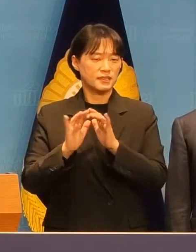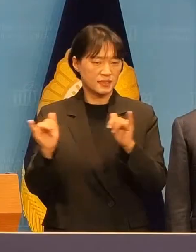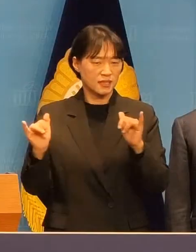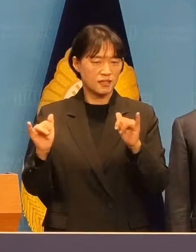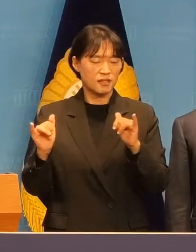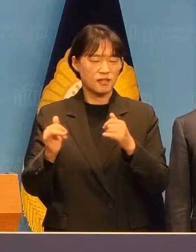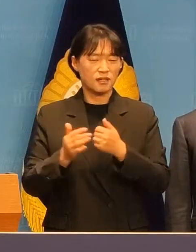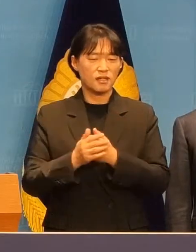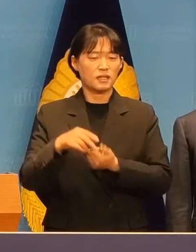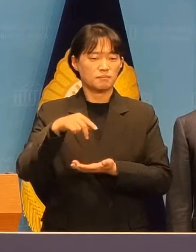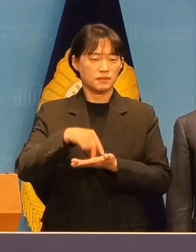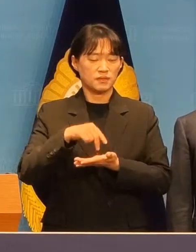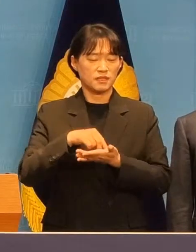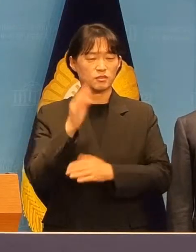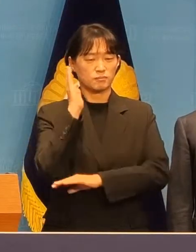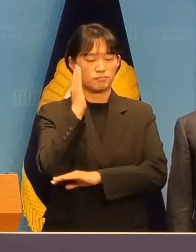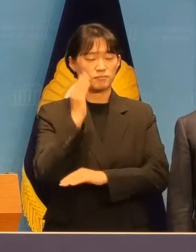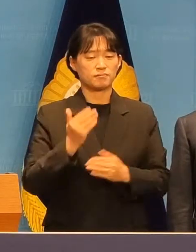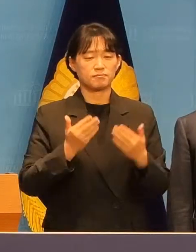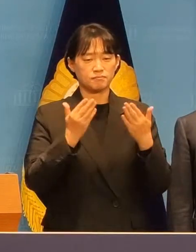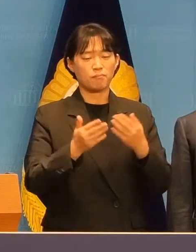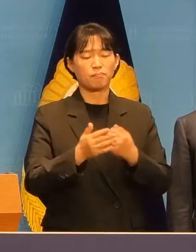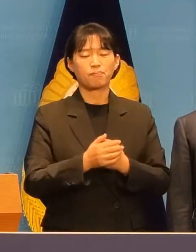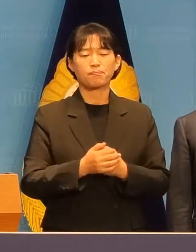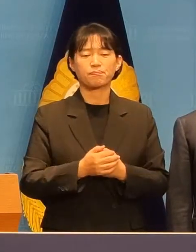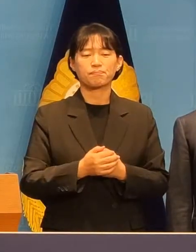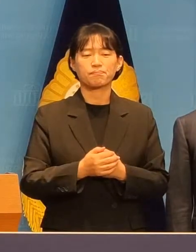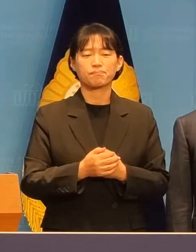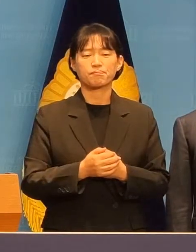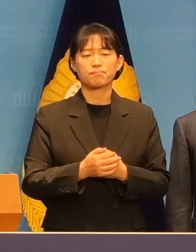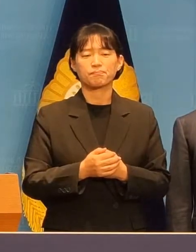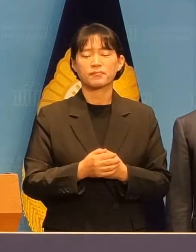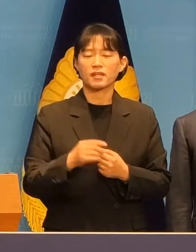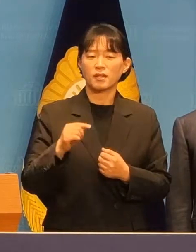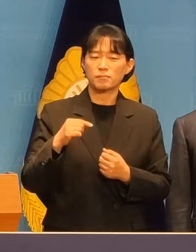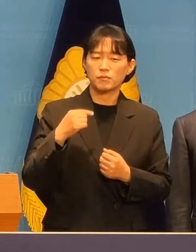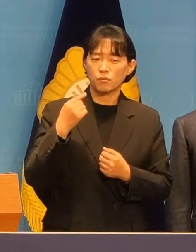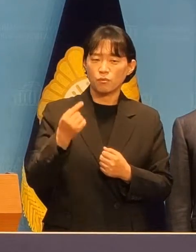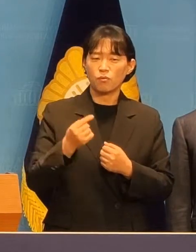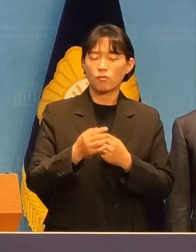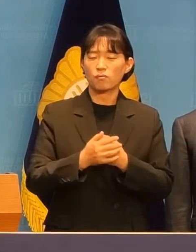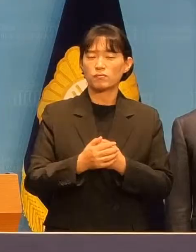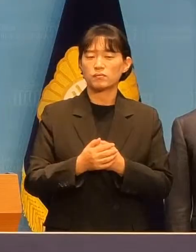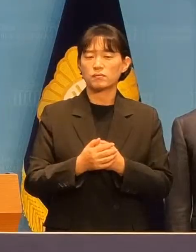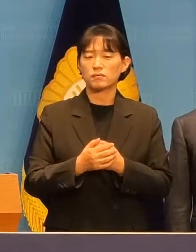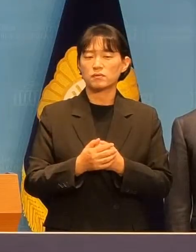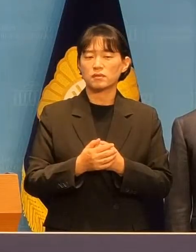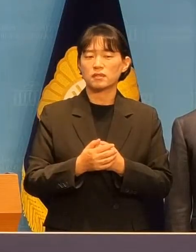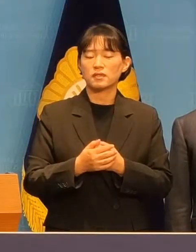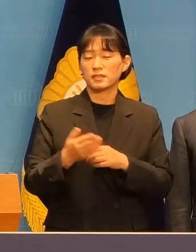유가족께서 말씀해 주시고, 다음으로 서장수 권해임